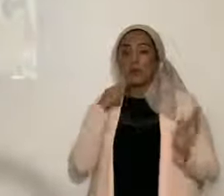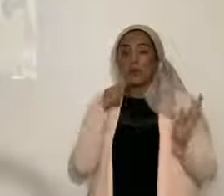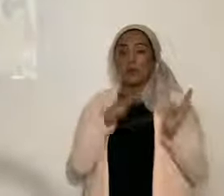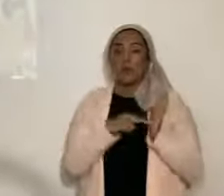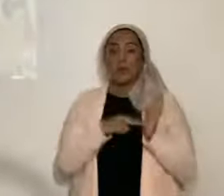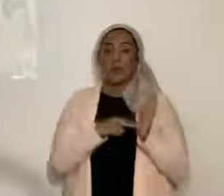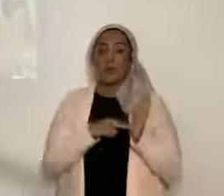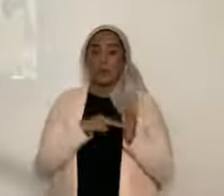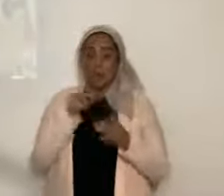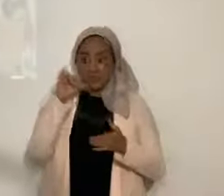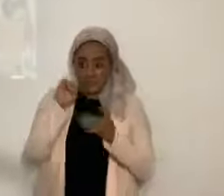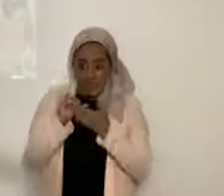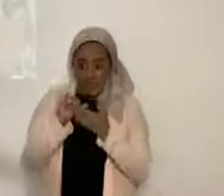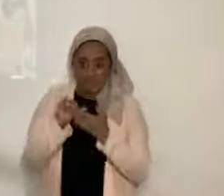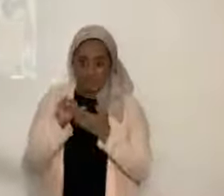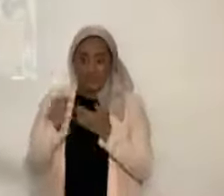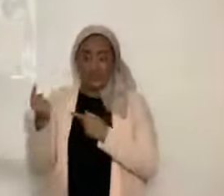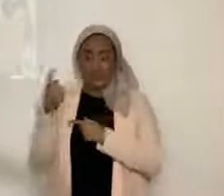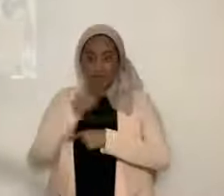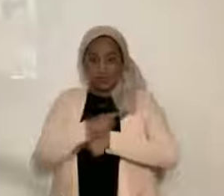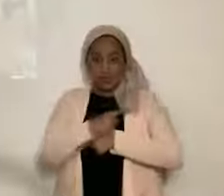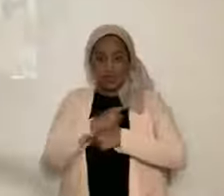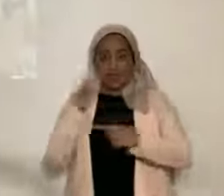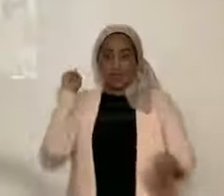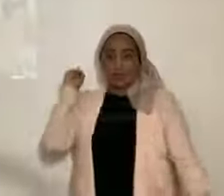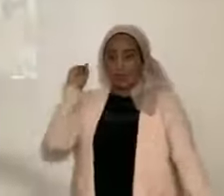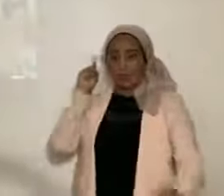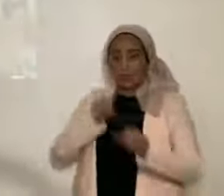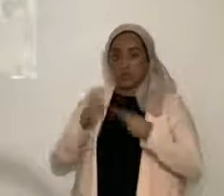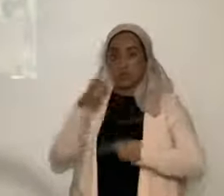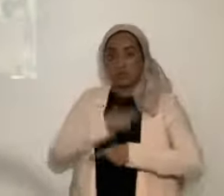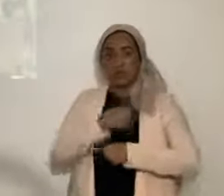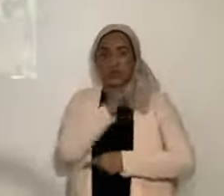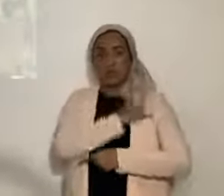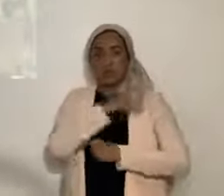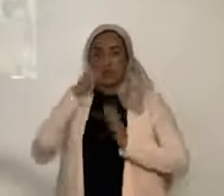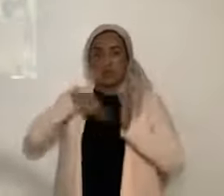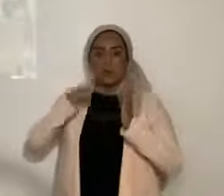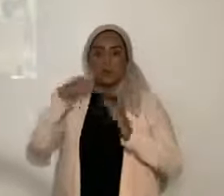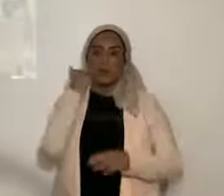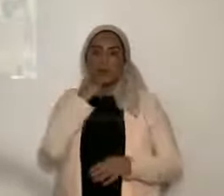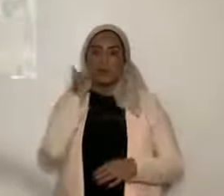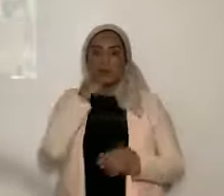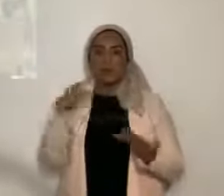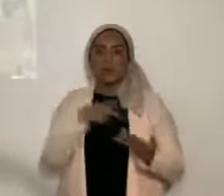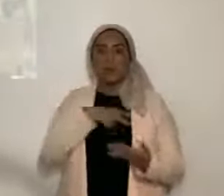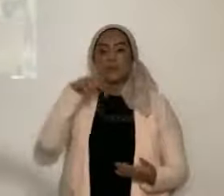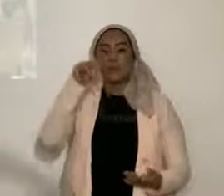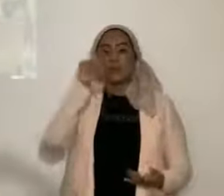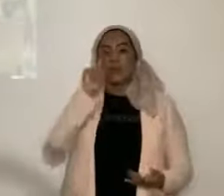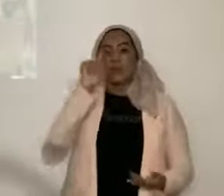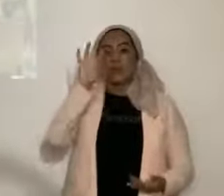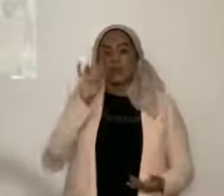esto, desde ese día hasta Yom Kippur leemos todos los días el Salmo